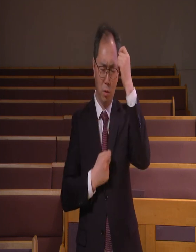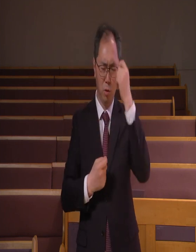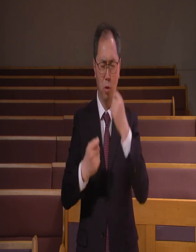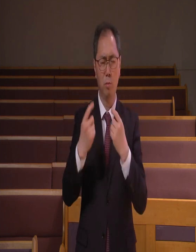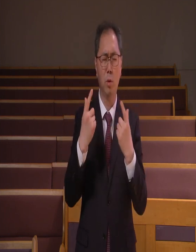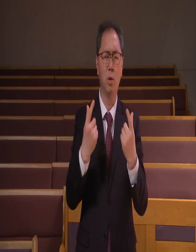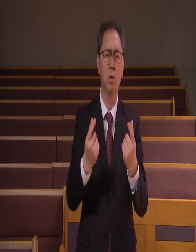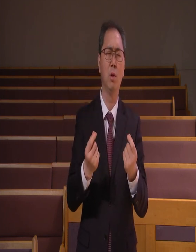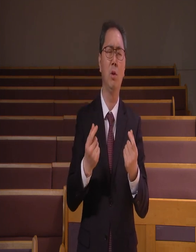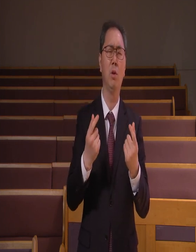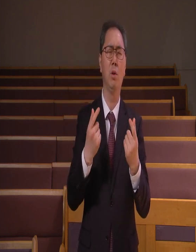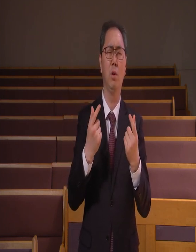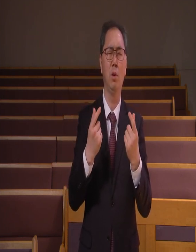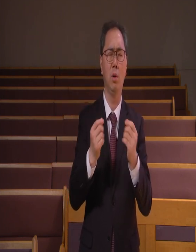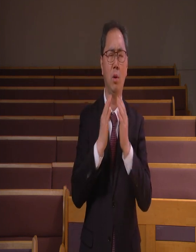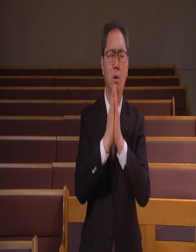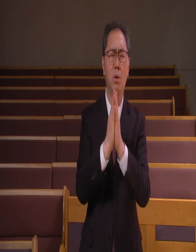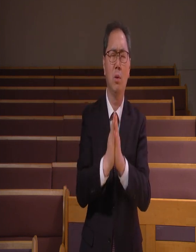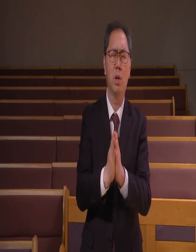주님